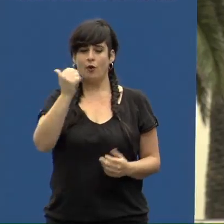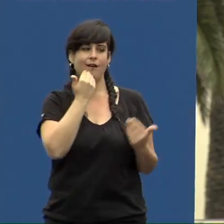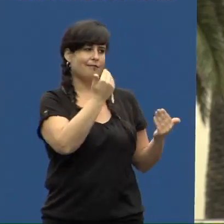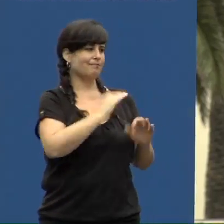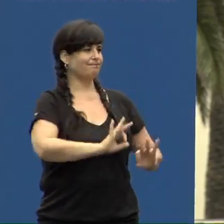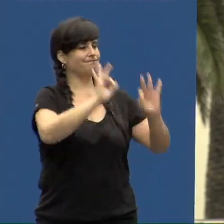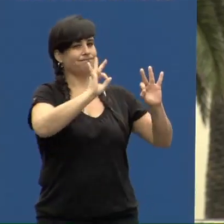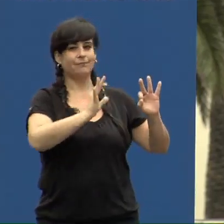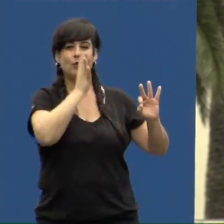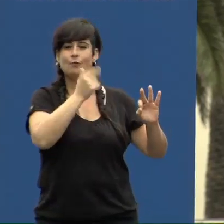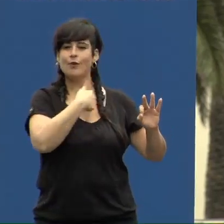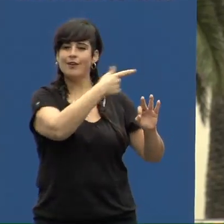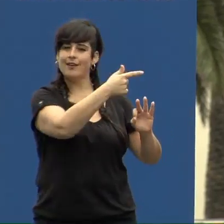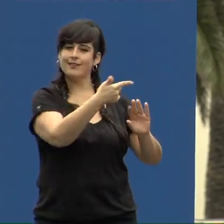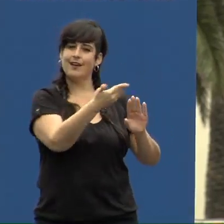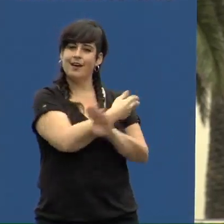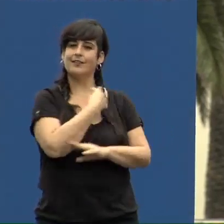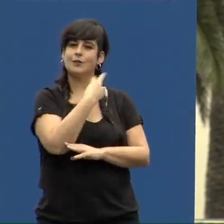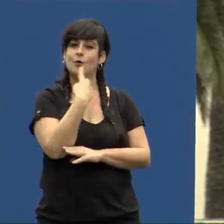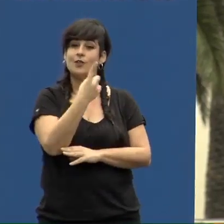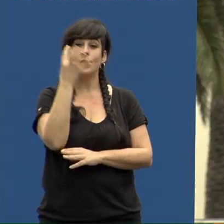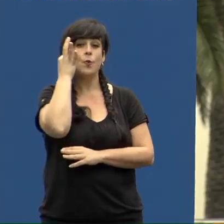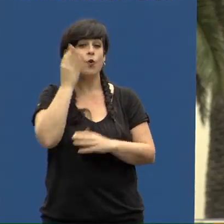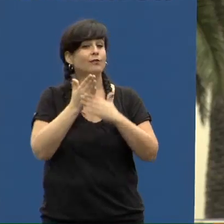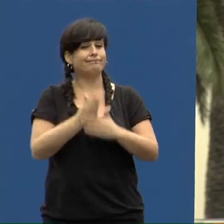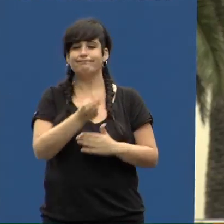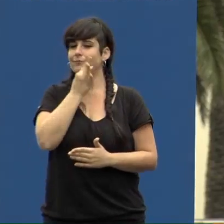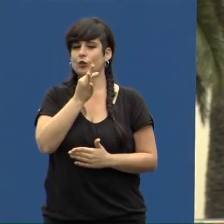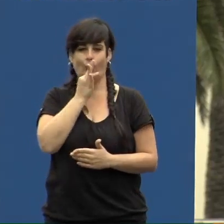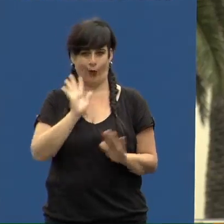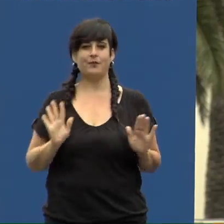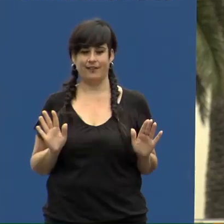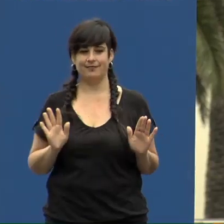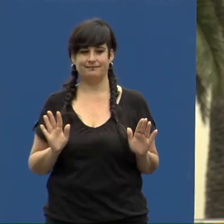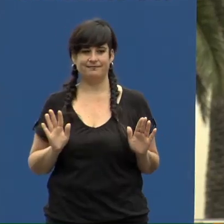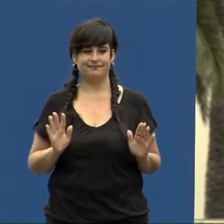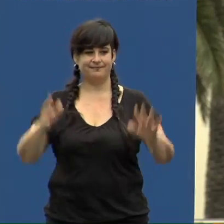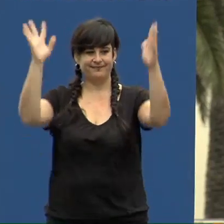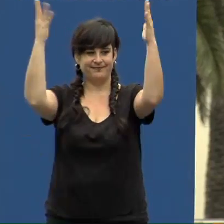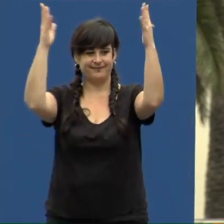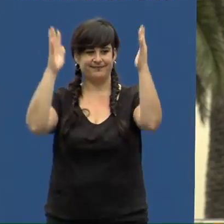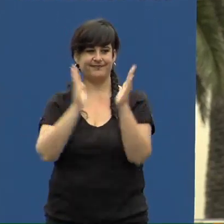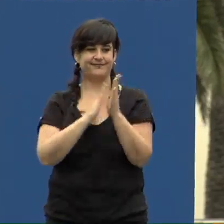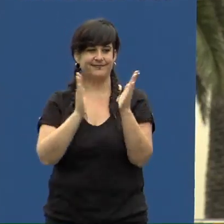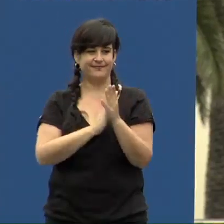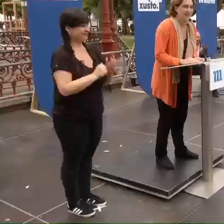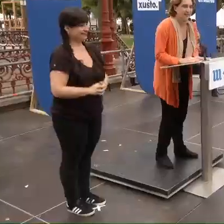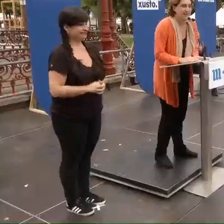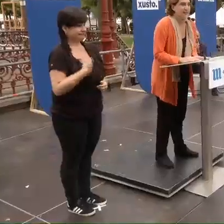decía, todavía no somos suficientes mujeres en los lugares de visibilidad y de decisión política, ni tampoco en este